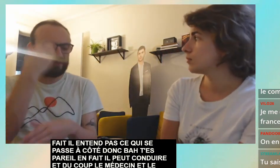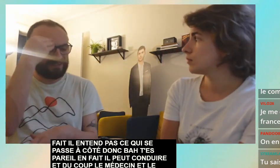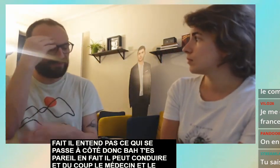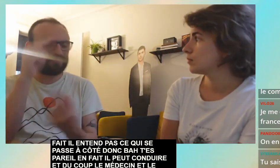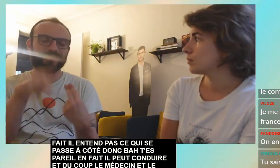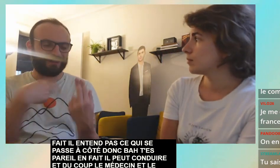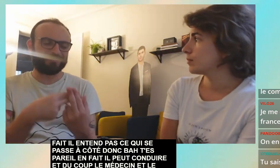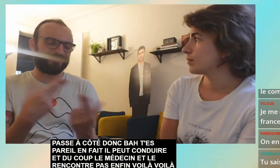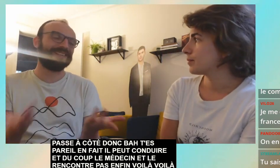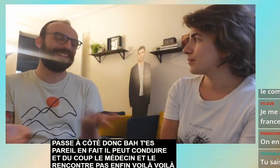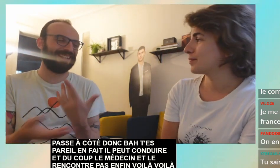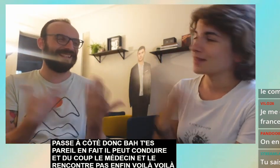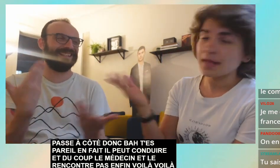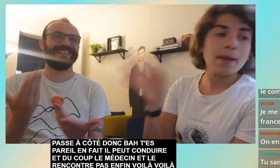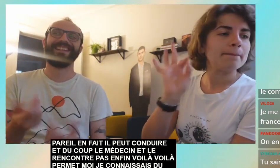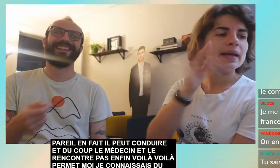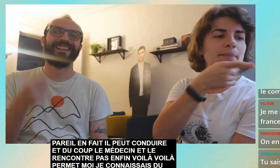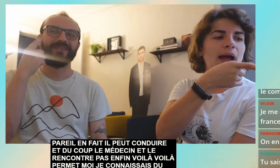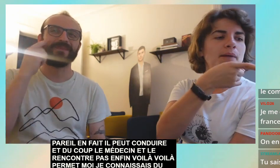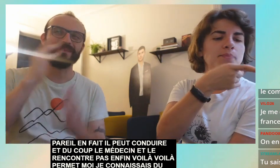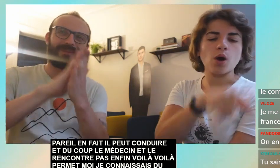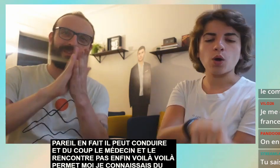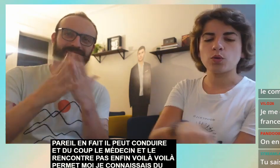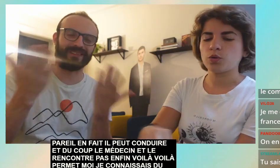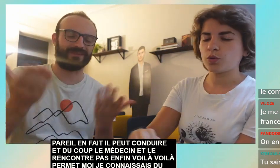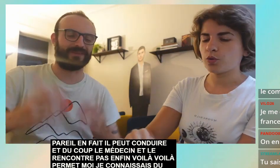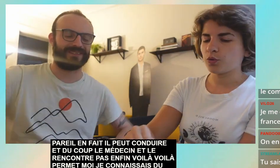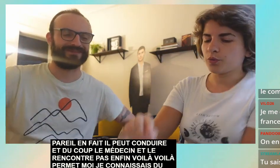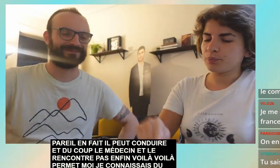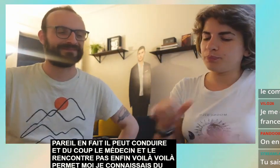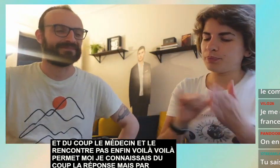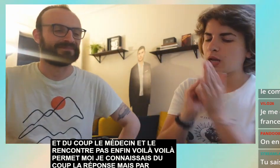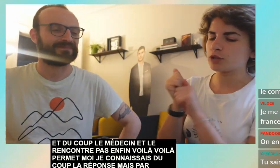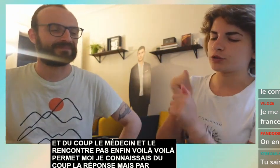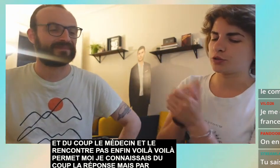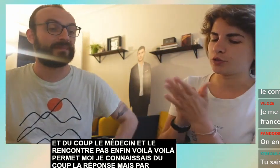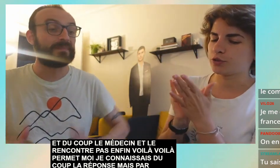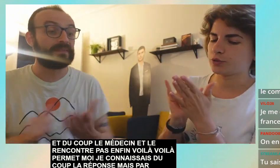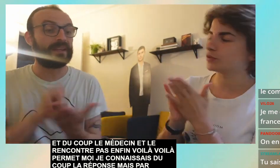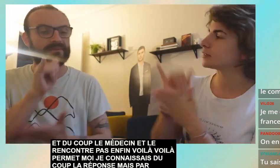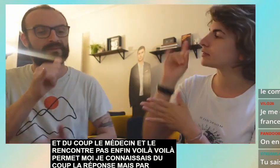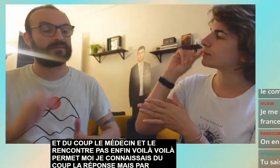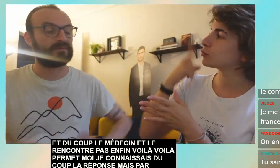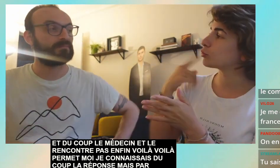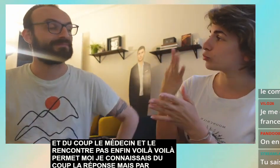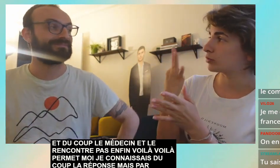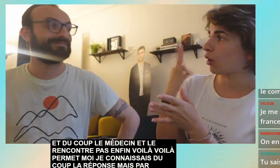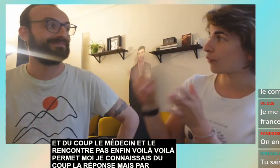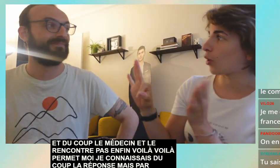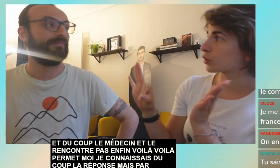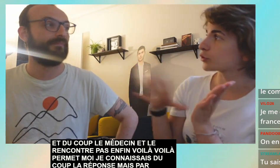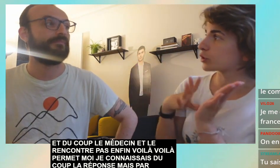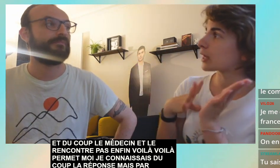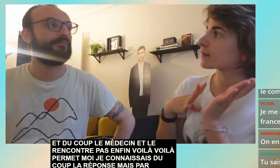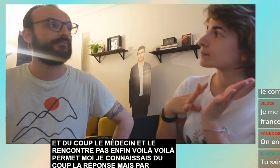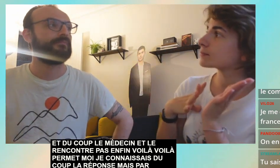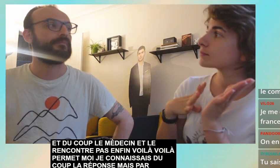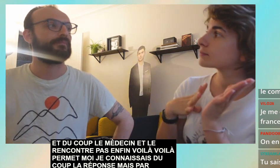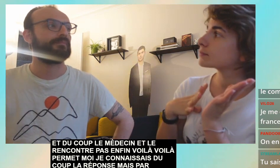connaissais du coup la réponse. Mais par rapport Live, aux pilotes Pilote d'avion. en France, il y en a. Ah